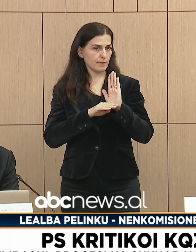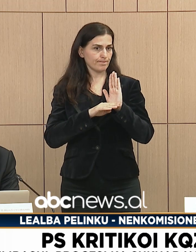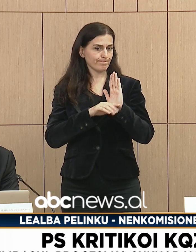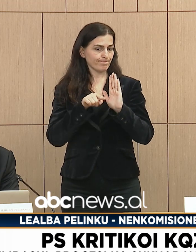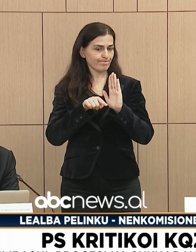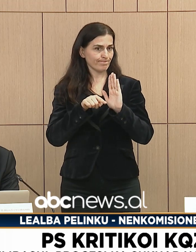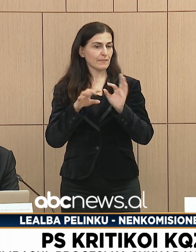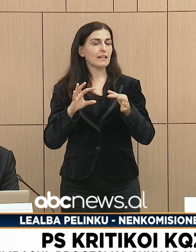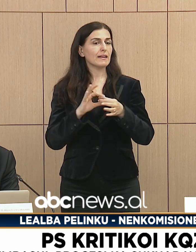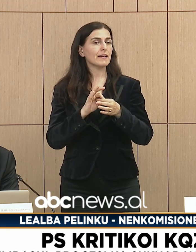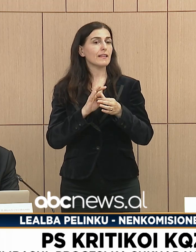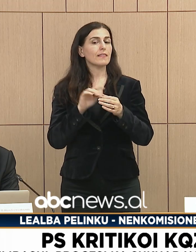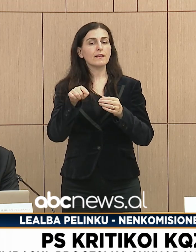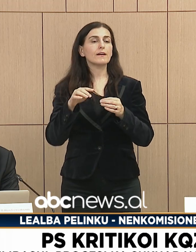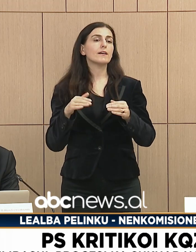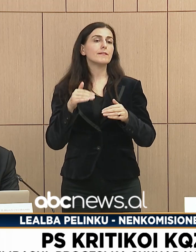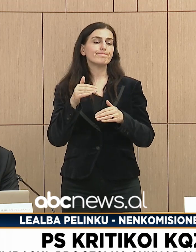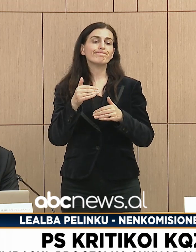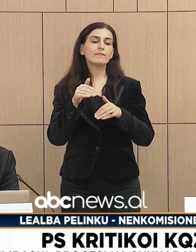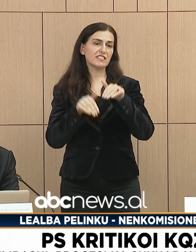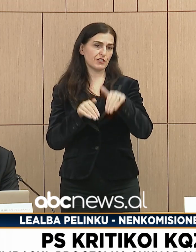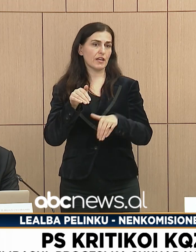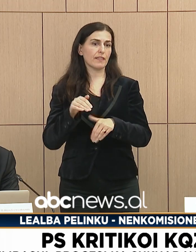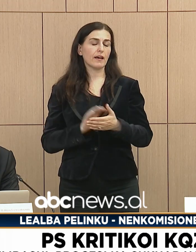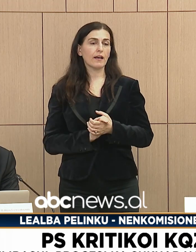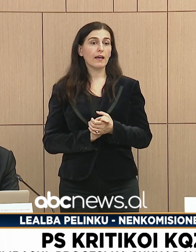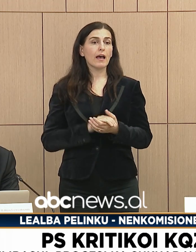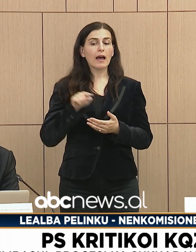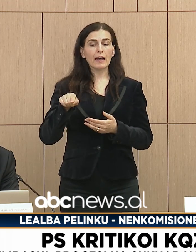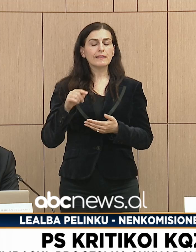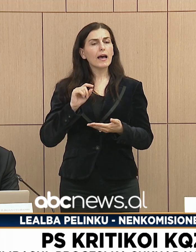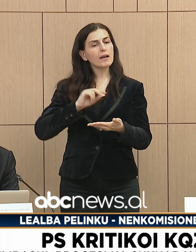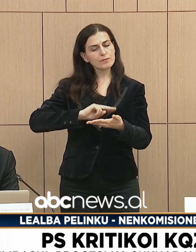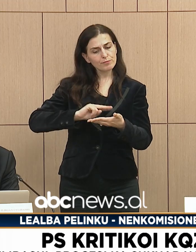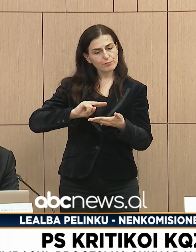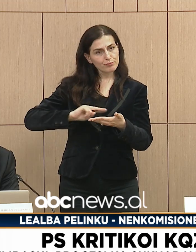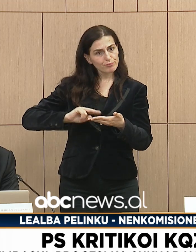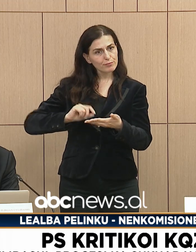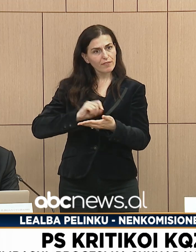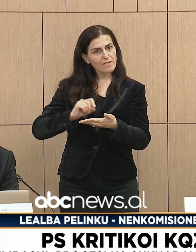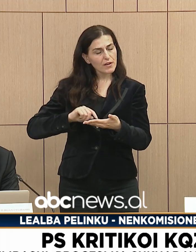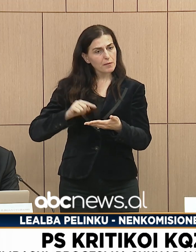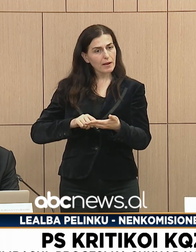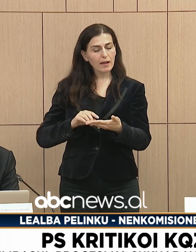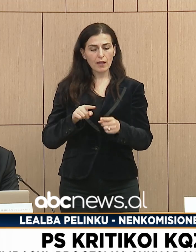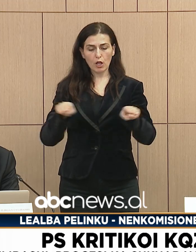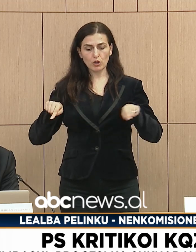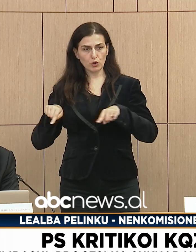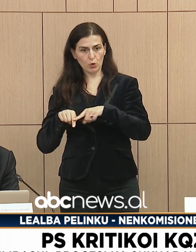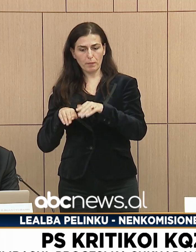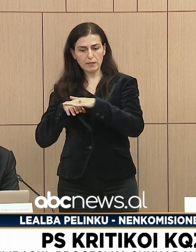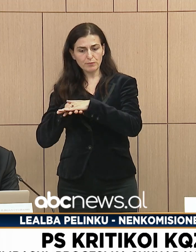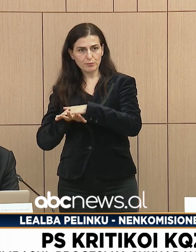këto zgjedhje, të cilin ne kemi kërkuar. Pra, në shkrimi i zgjedhjeve, në kuponin, në dokumentin që printohet